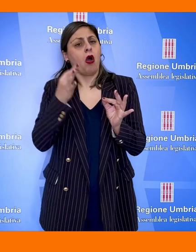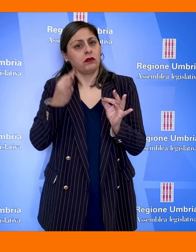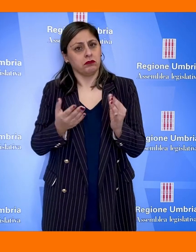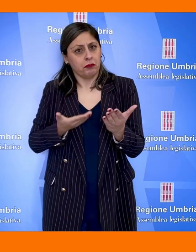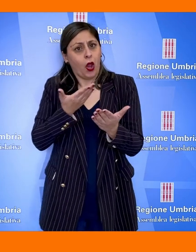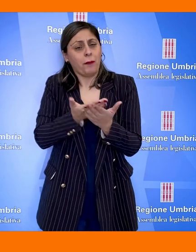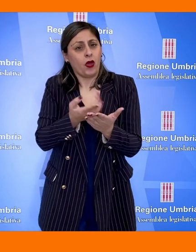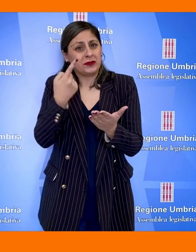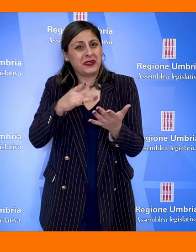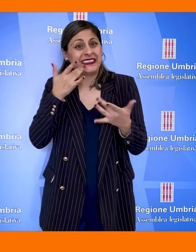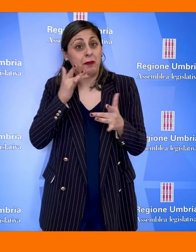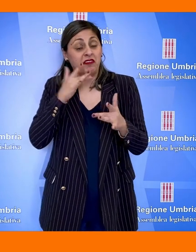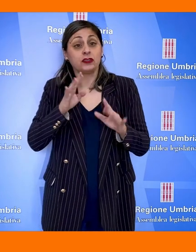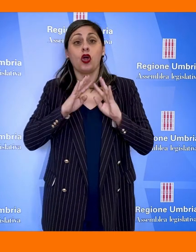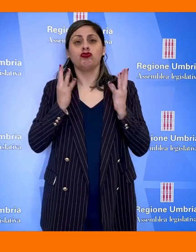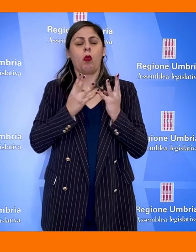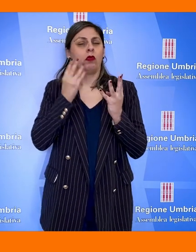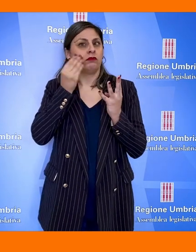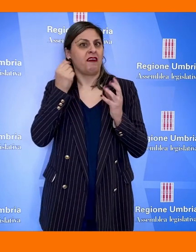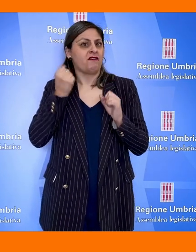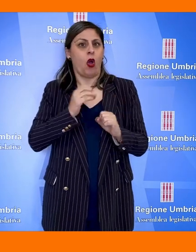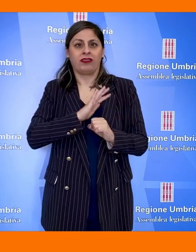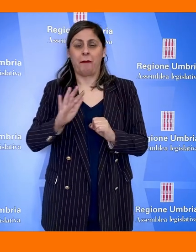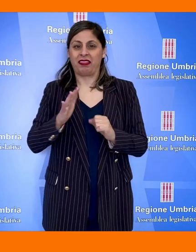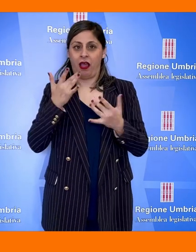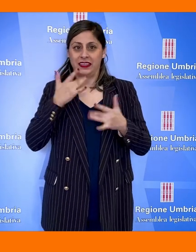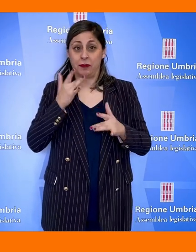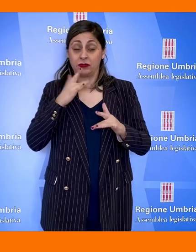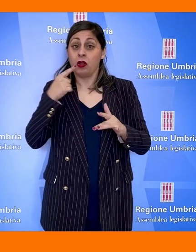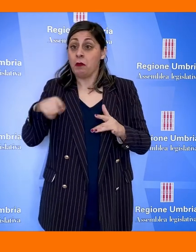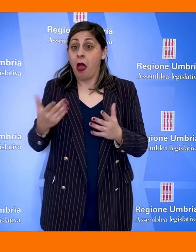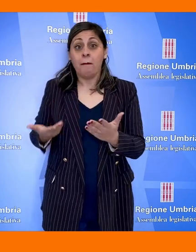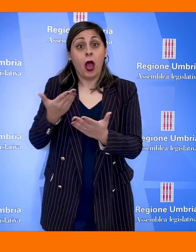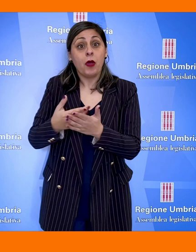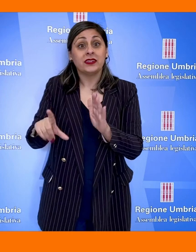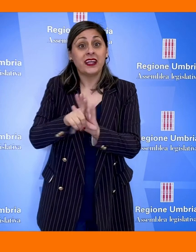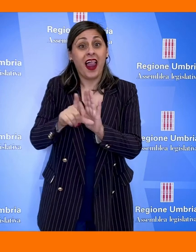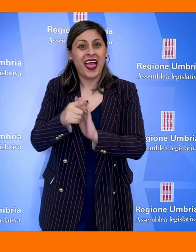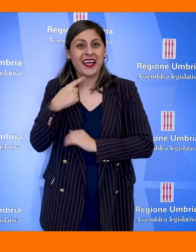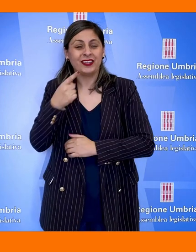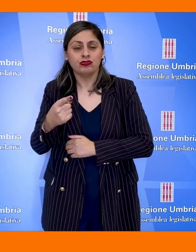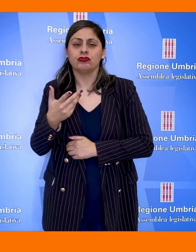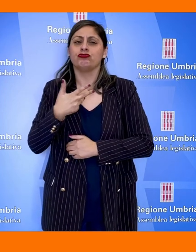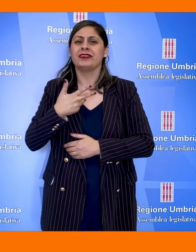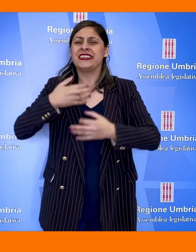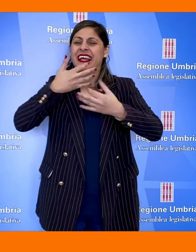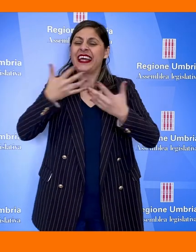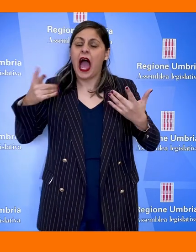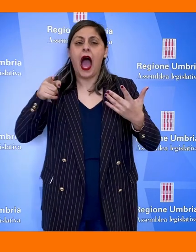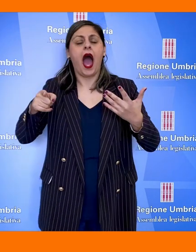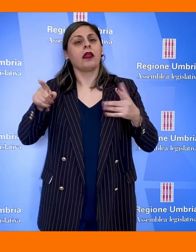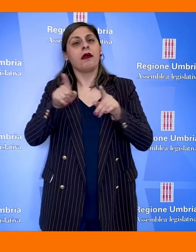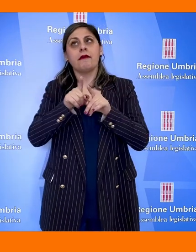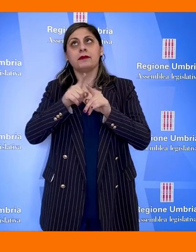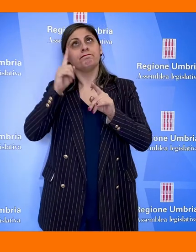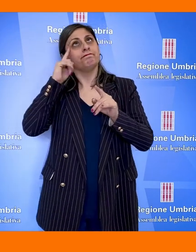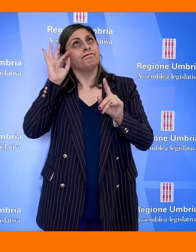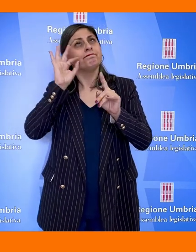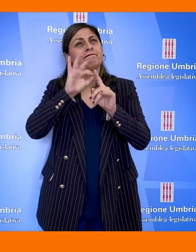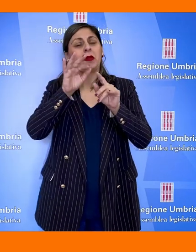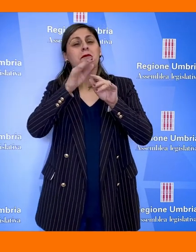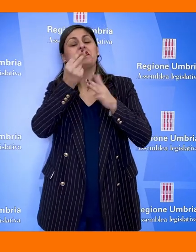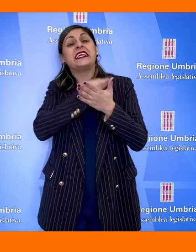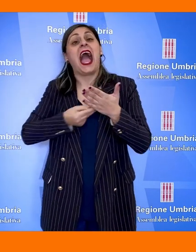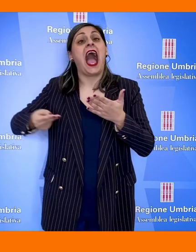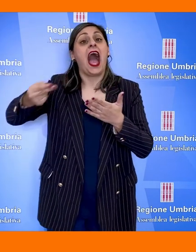un intervento di semplificazione che per la Giunta è fondamentale e che questa proposta di legge, ha sottolineato, ha una evidente convergenza